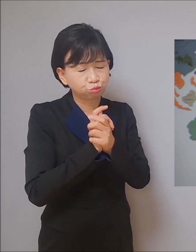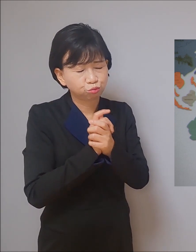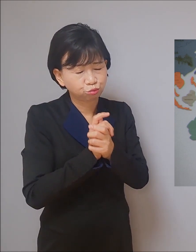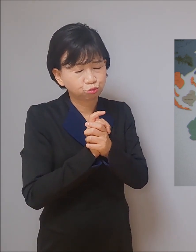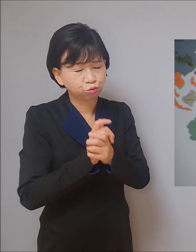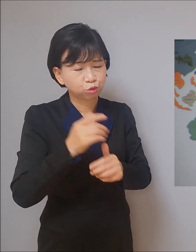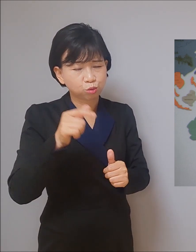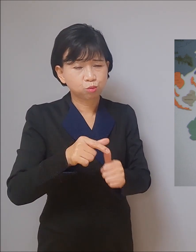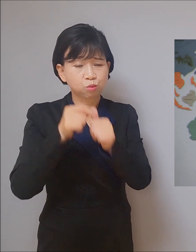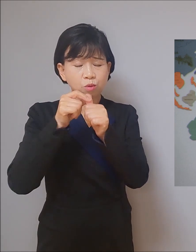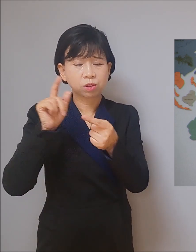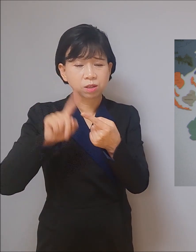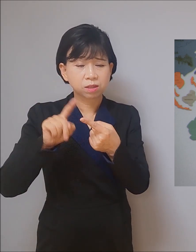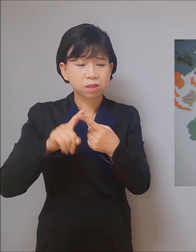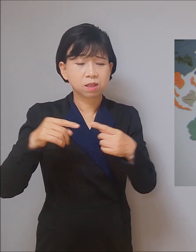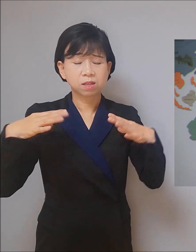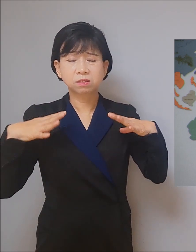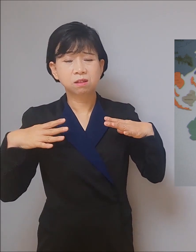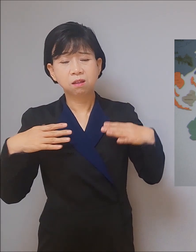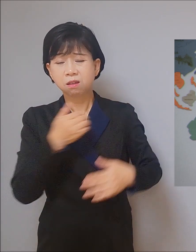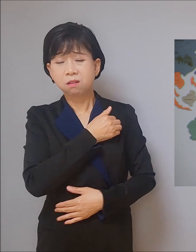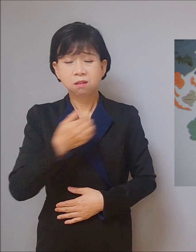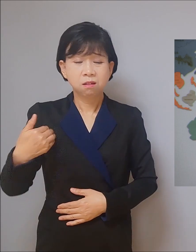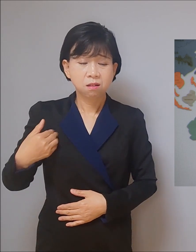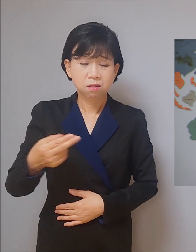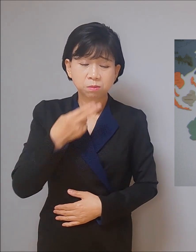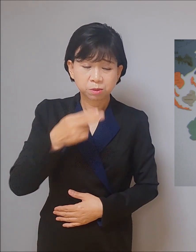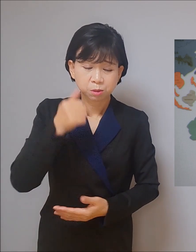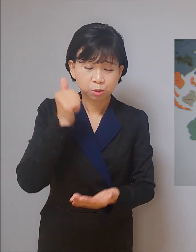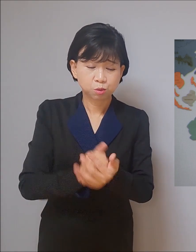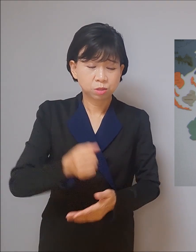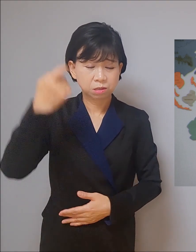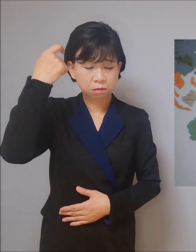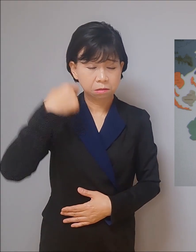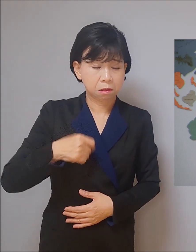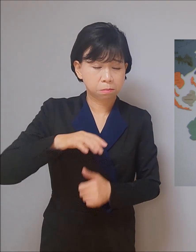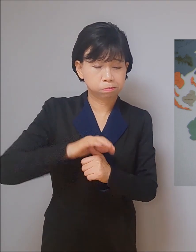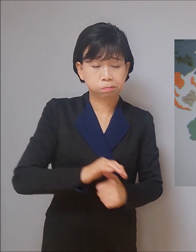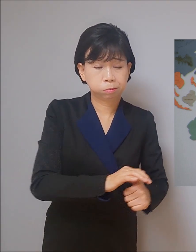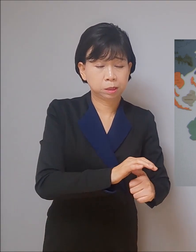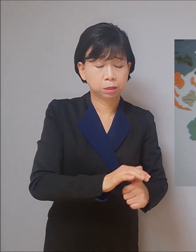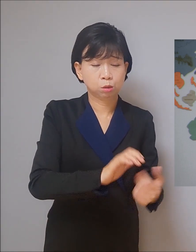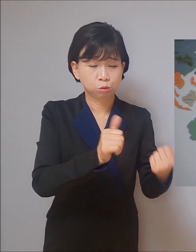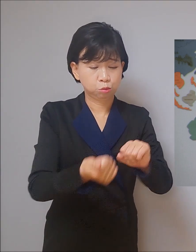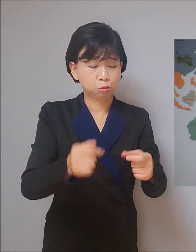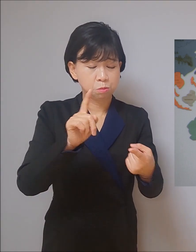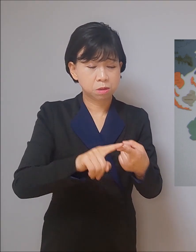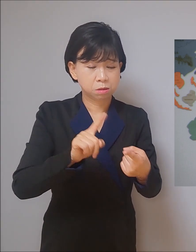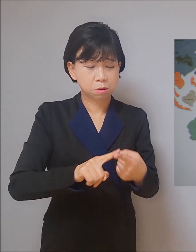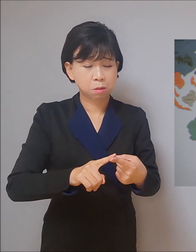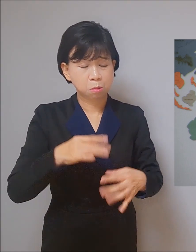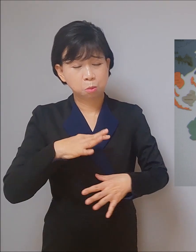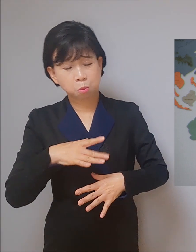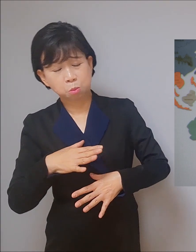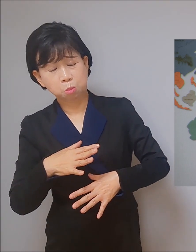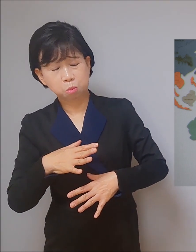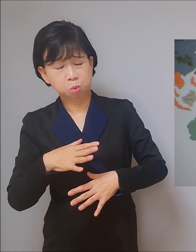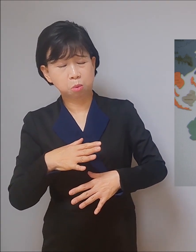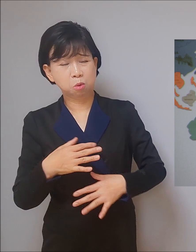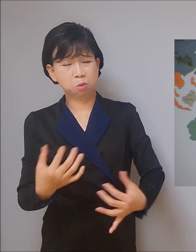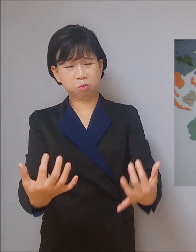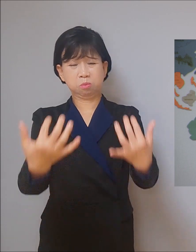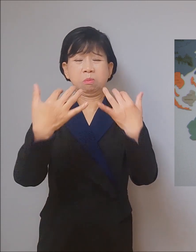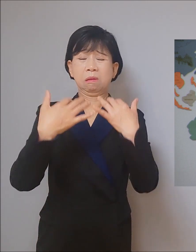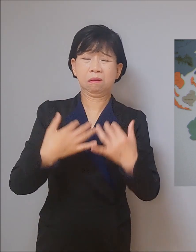대해 자신감이 없는 거지요. 짓누르는 죄책감에서 벗어날 수가 없는 거예요. 죽음에 대한 공포가 밀려오는데